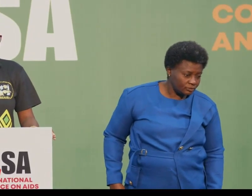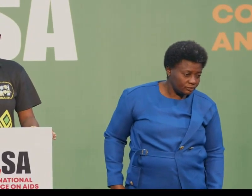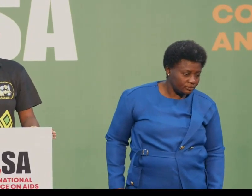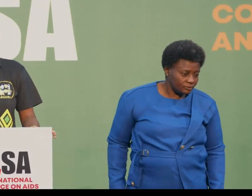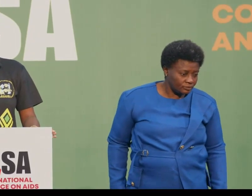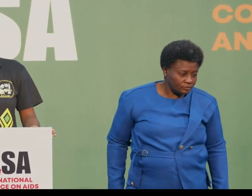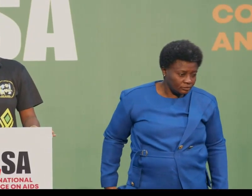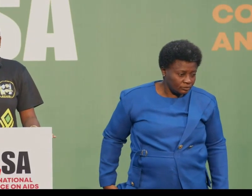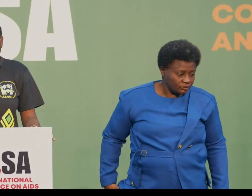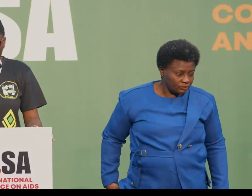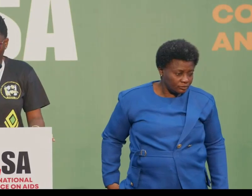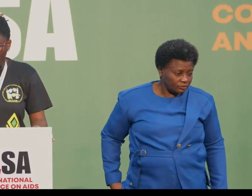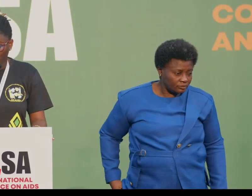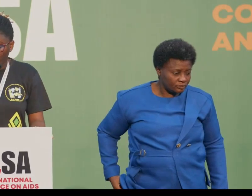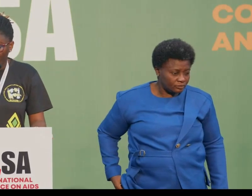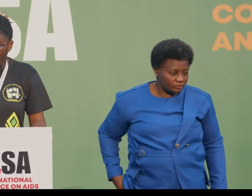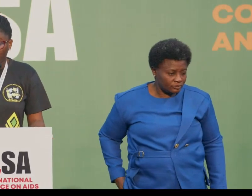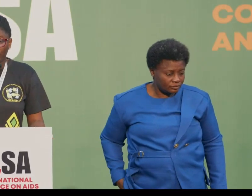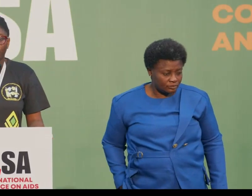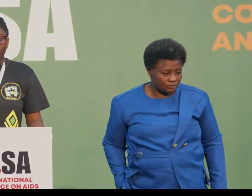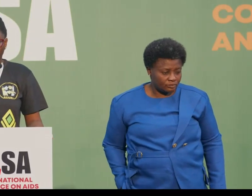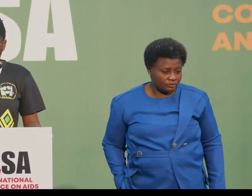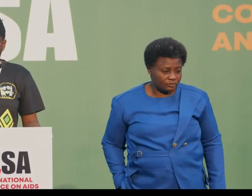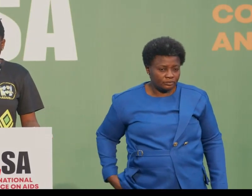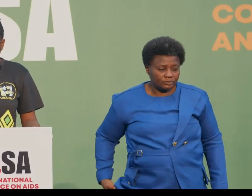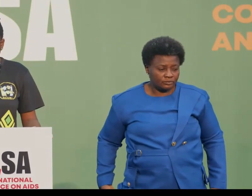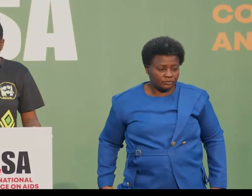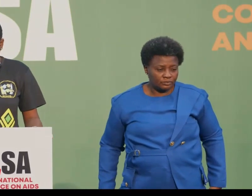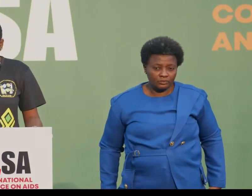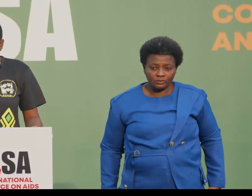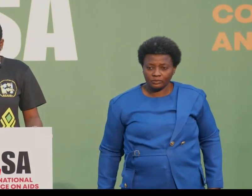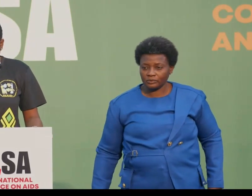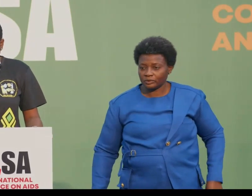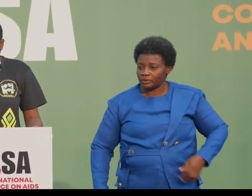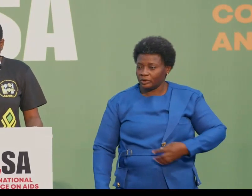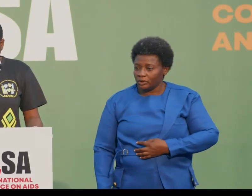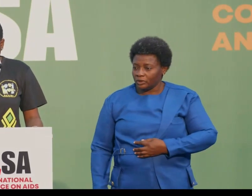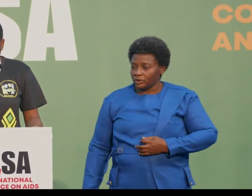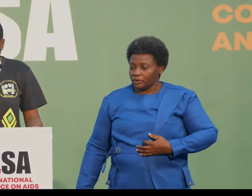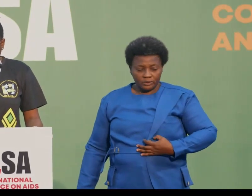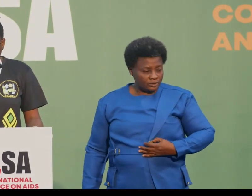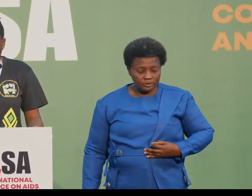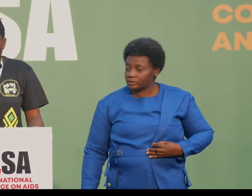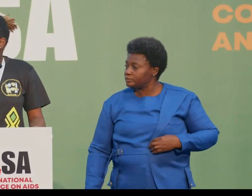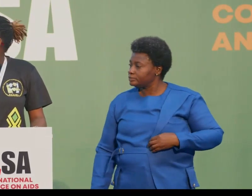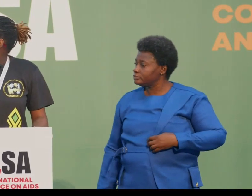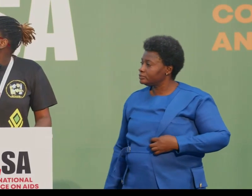pédiatrique, notamment les questions en rapport avec la prévention. Et